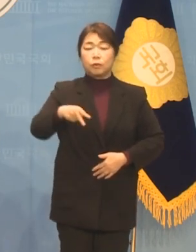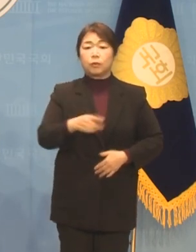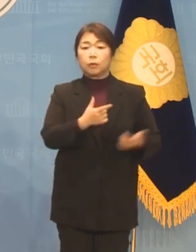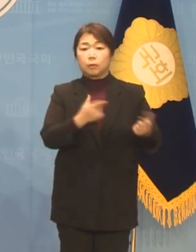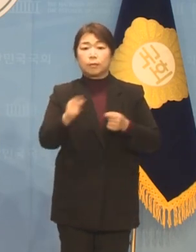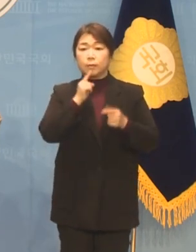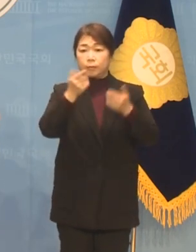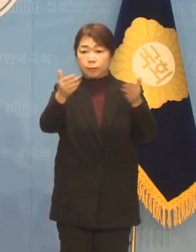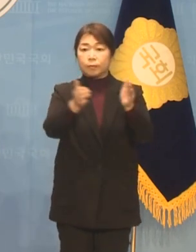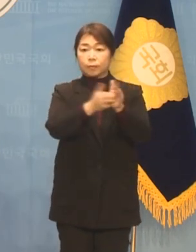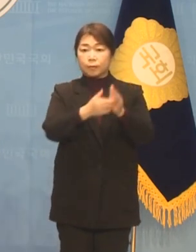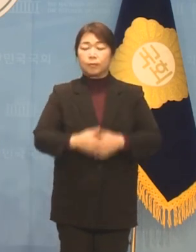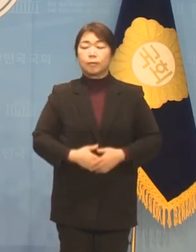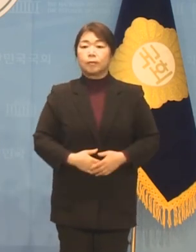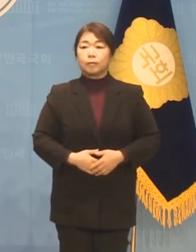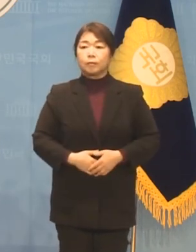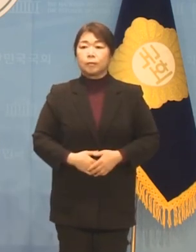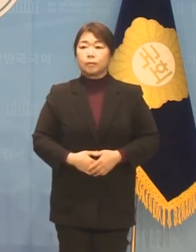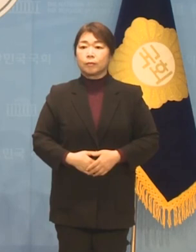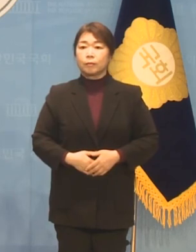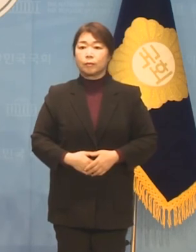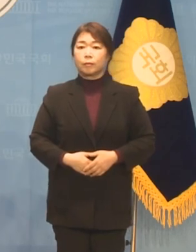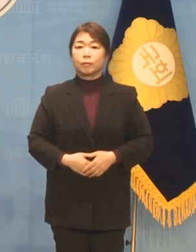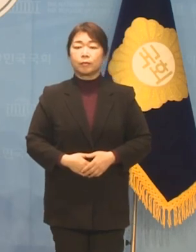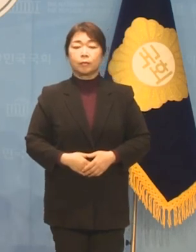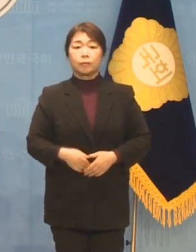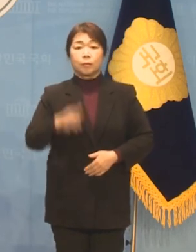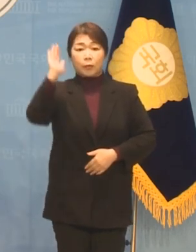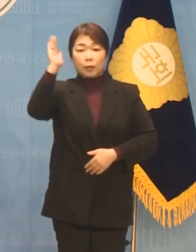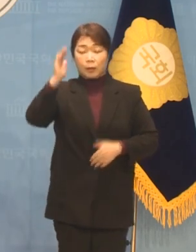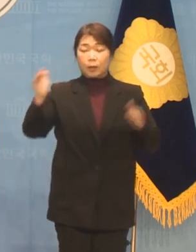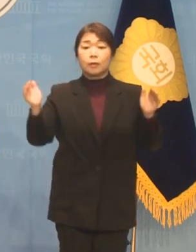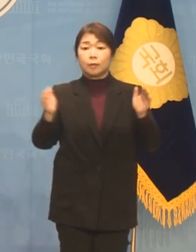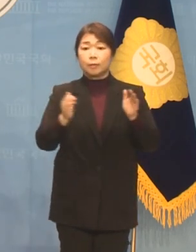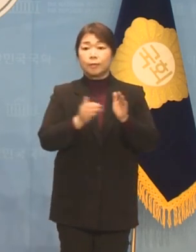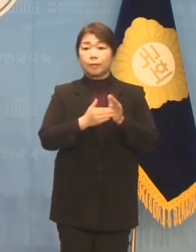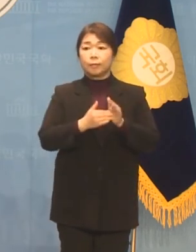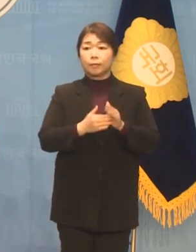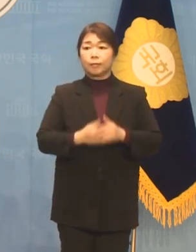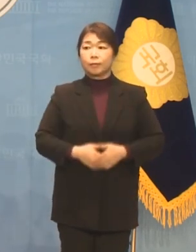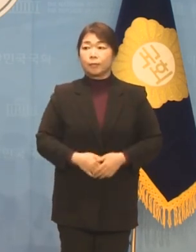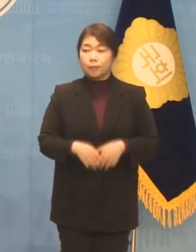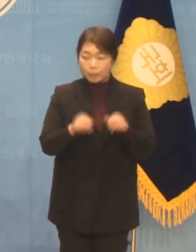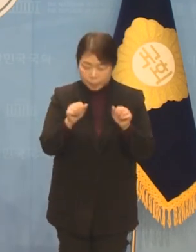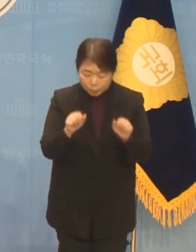이상으로 기자회견 마치겠습니다.